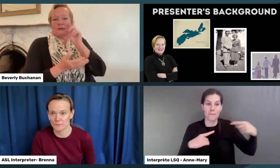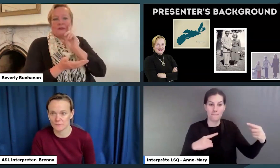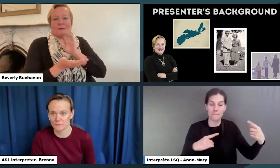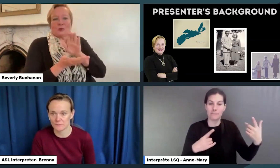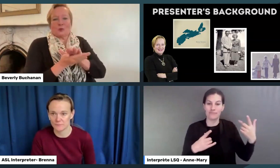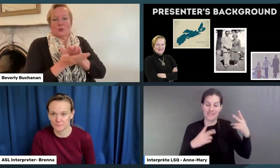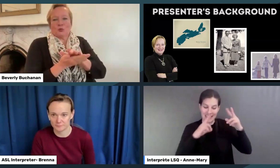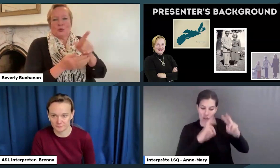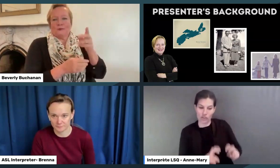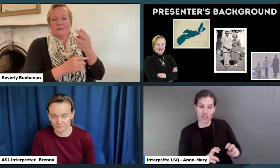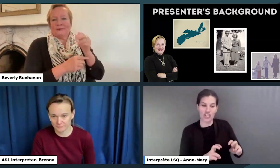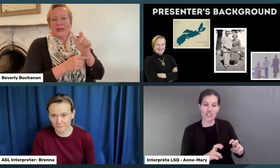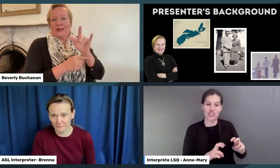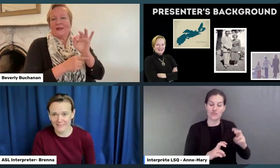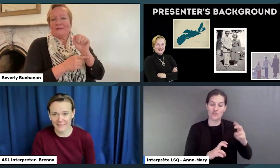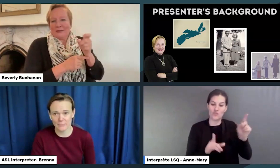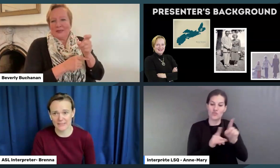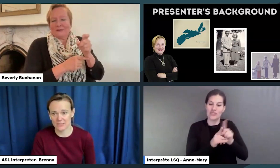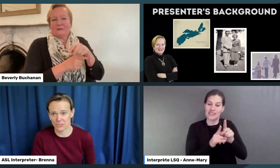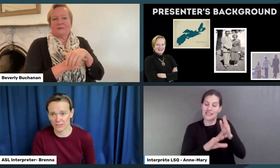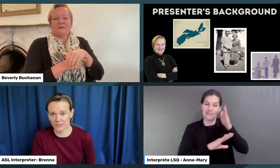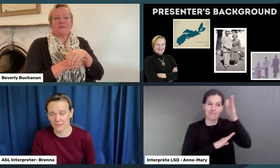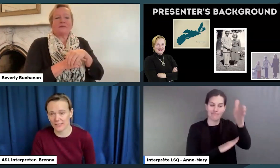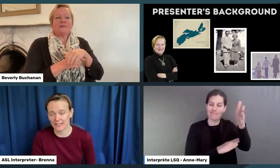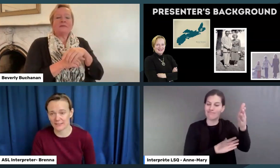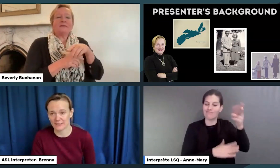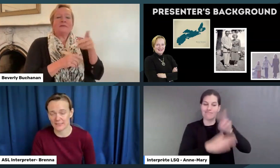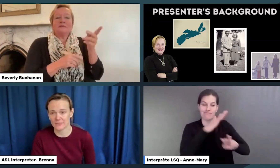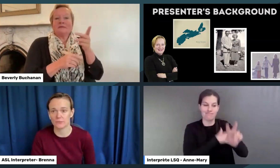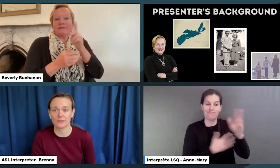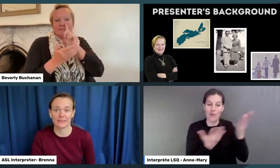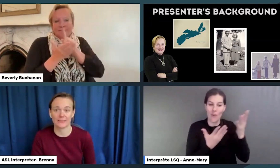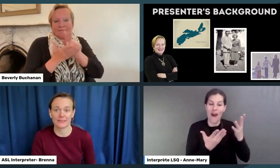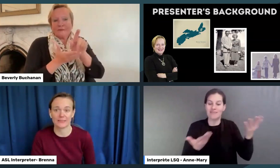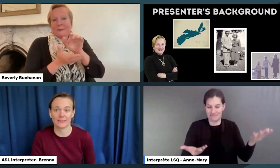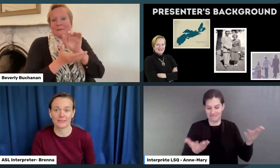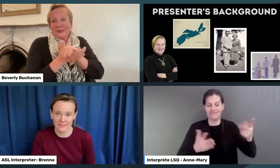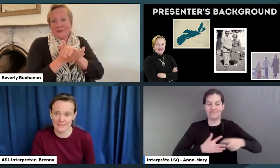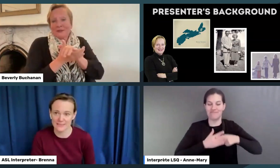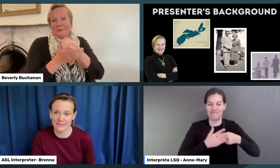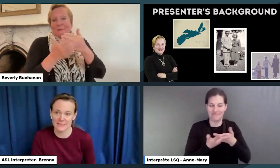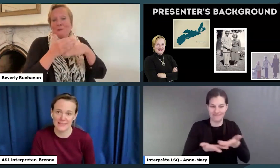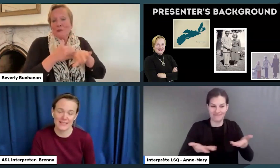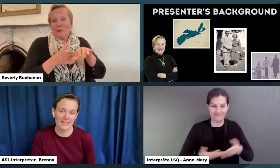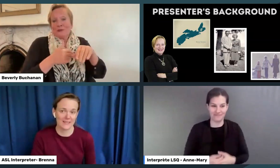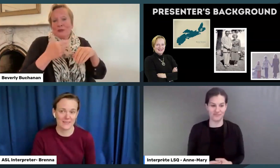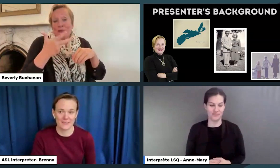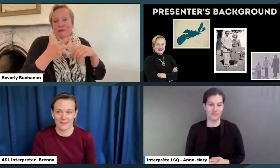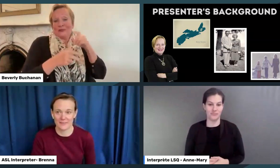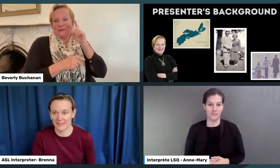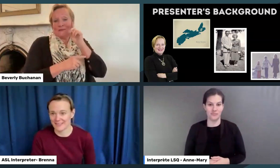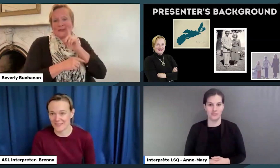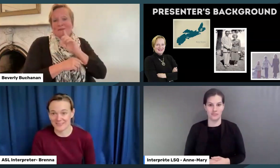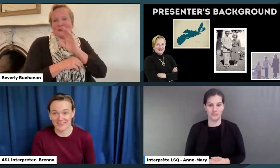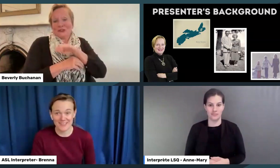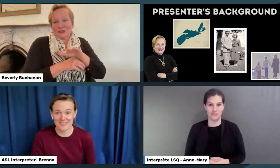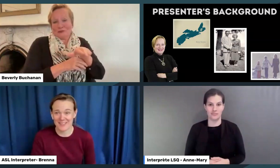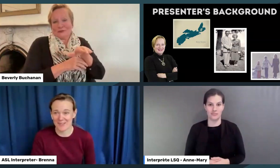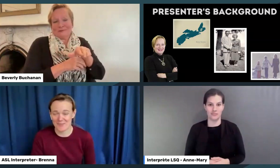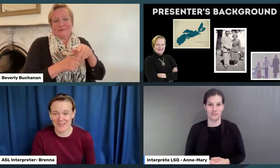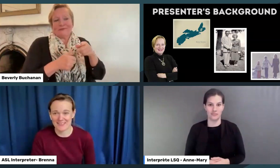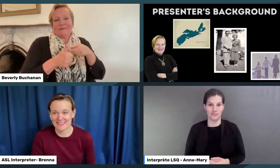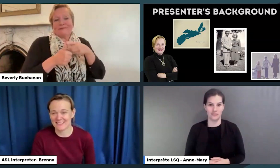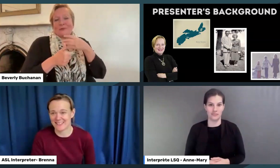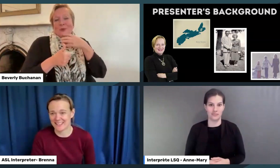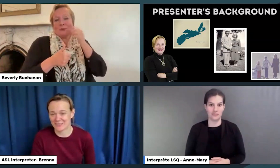1952. Ils se sont rencontrés à l'école des sourds à Halifax. Ils sont tombés amoureux. Ils se sont